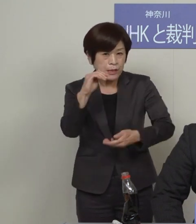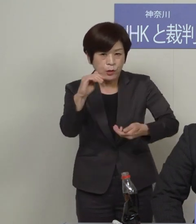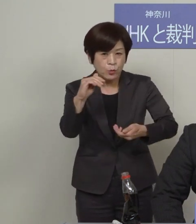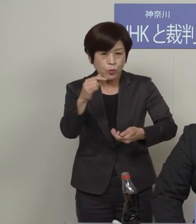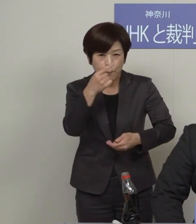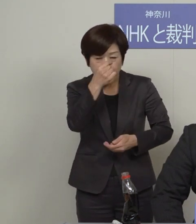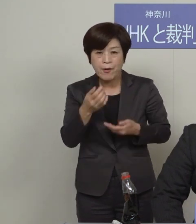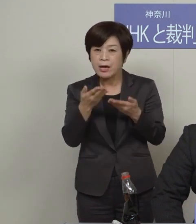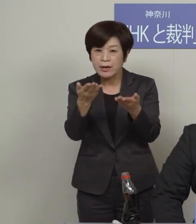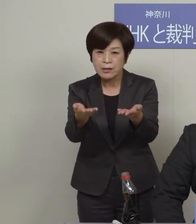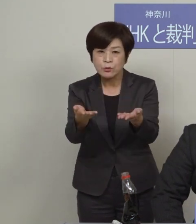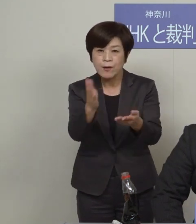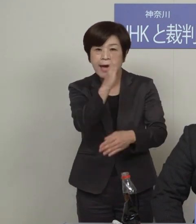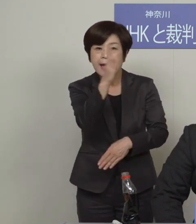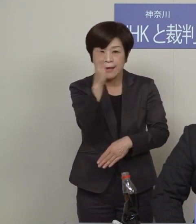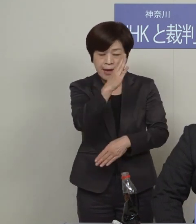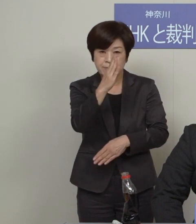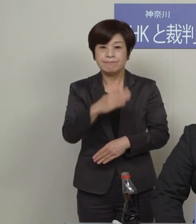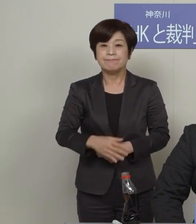せずに活動してまいります。